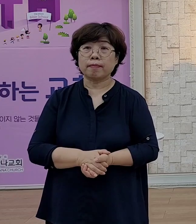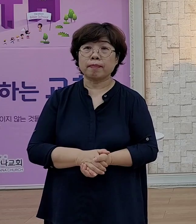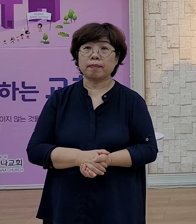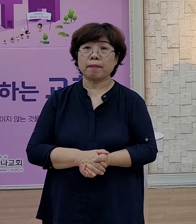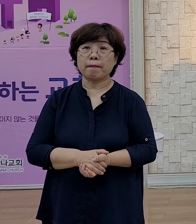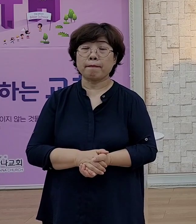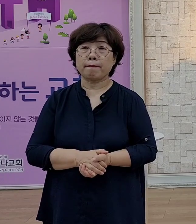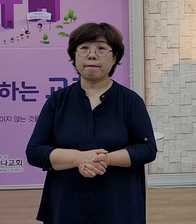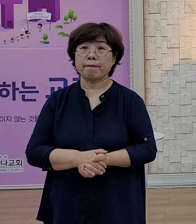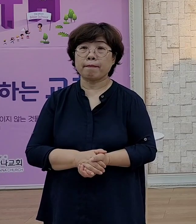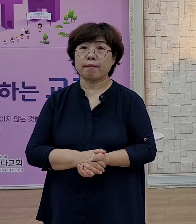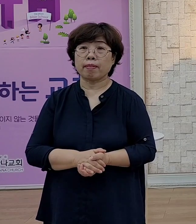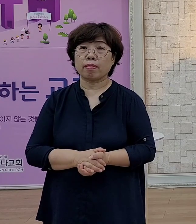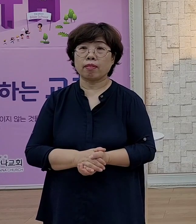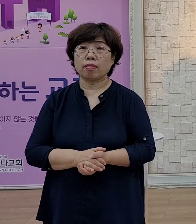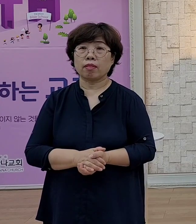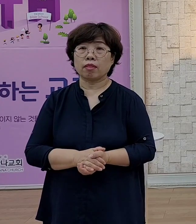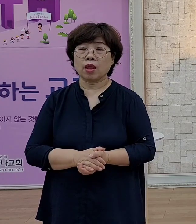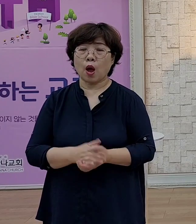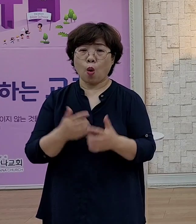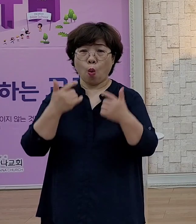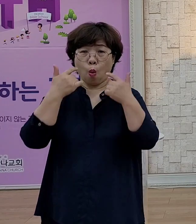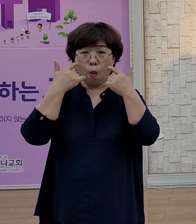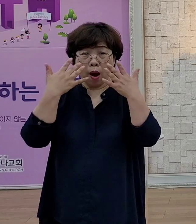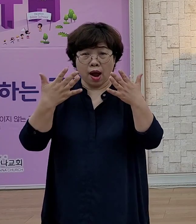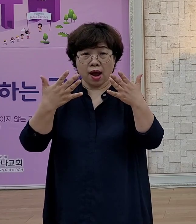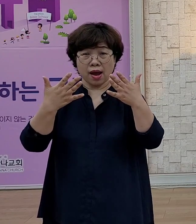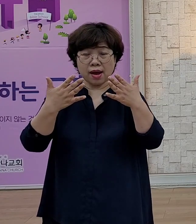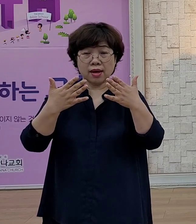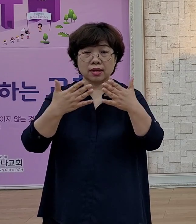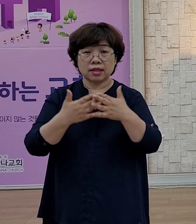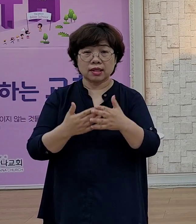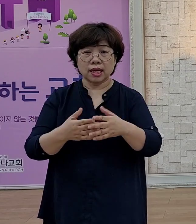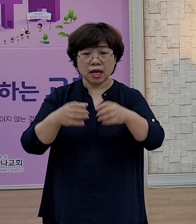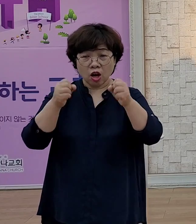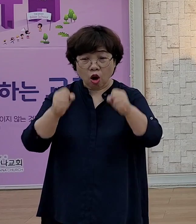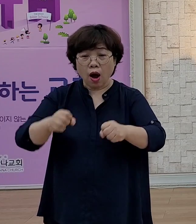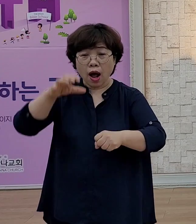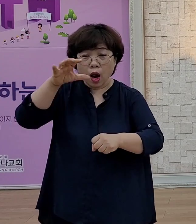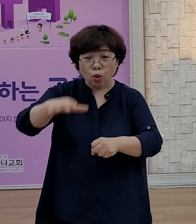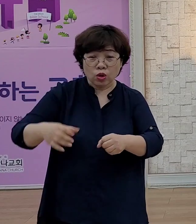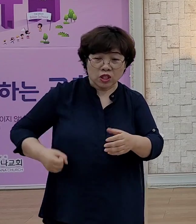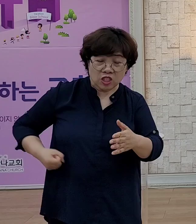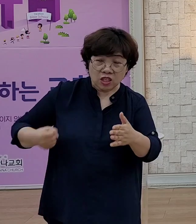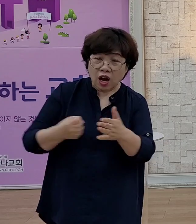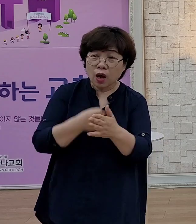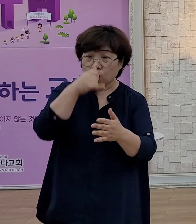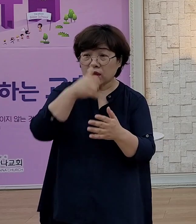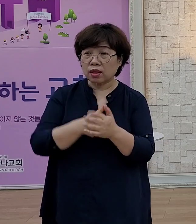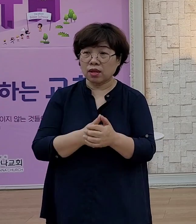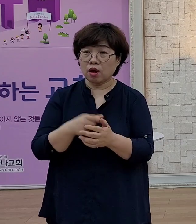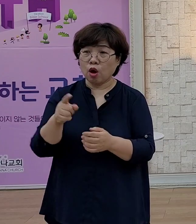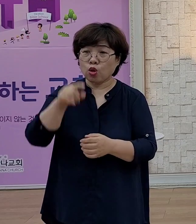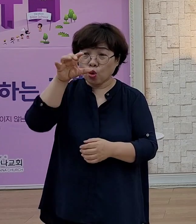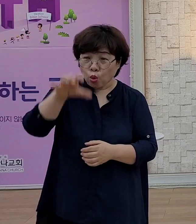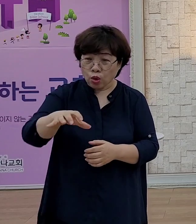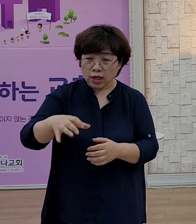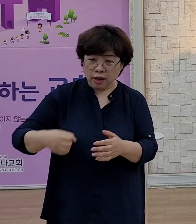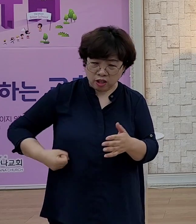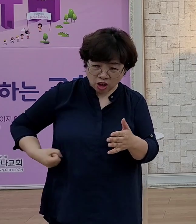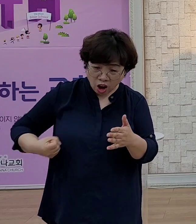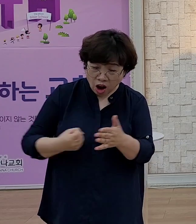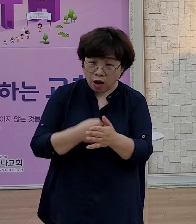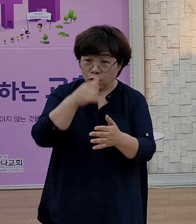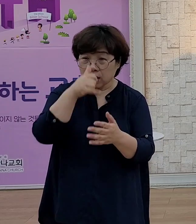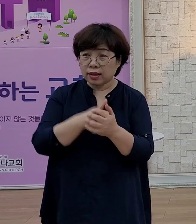이게 뭘까요? 그가 분명한 체류 장소까지 정해놨습니다. 어떤 도시라고.